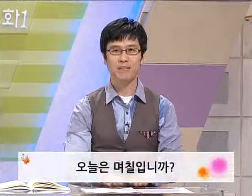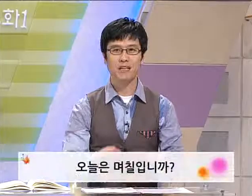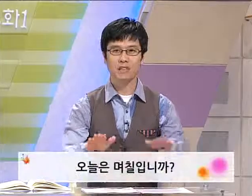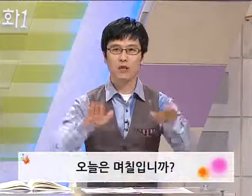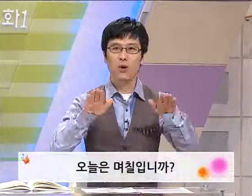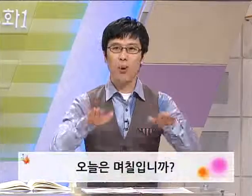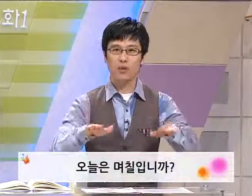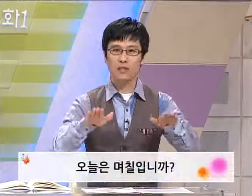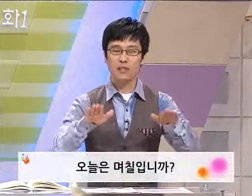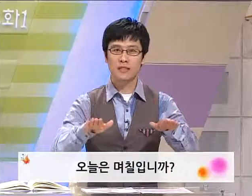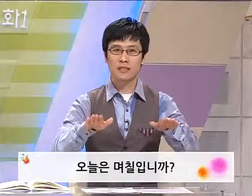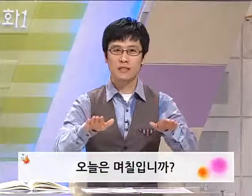오늘은